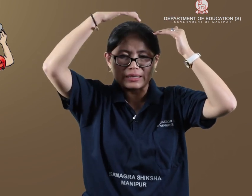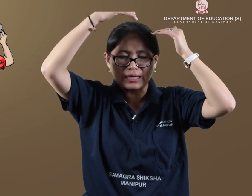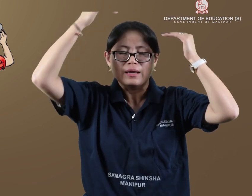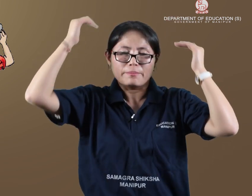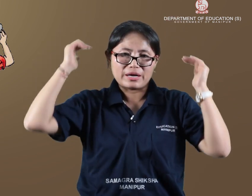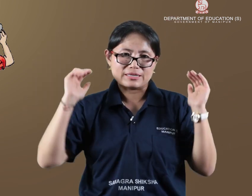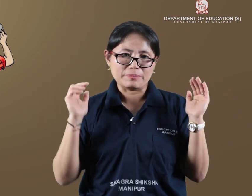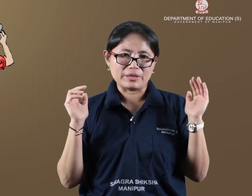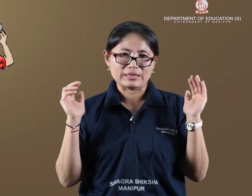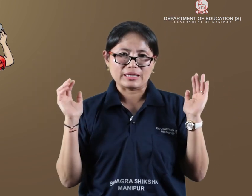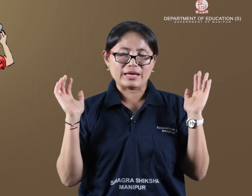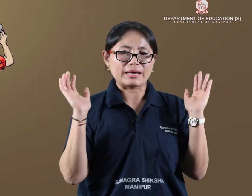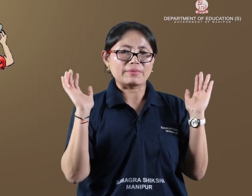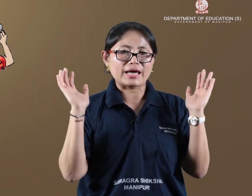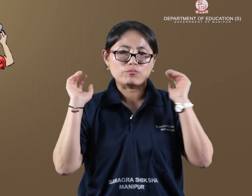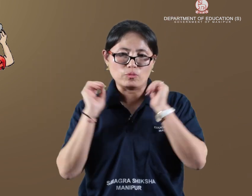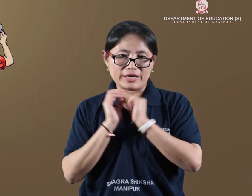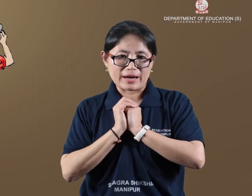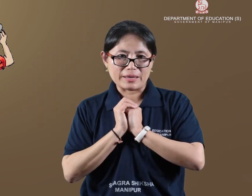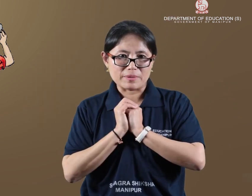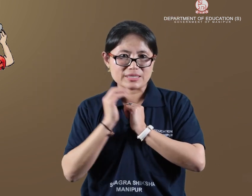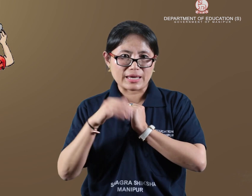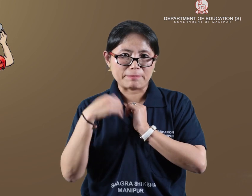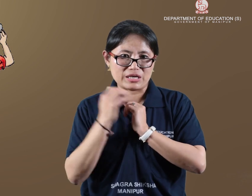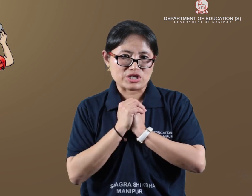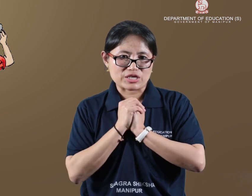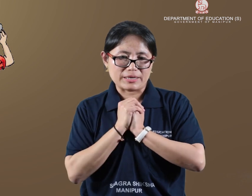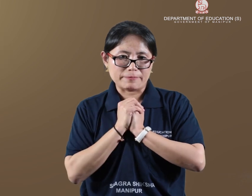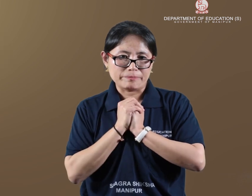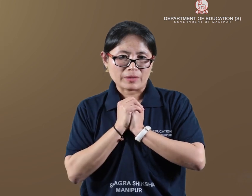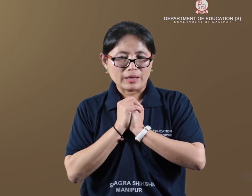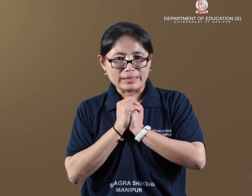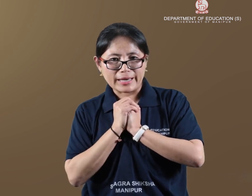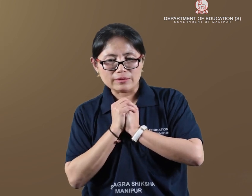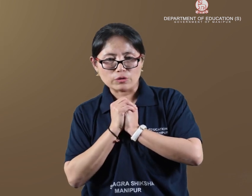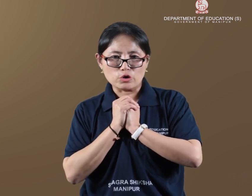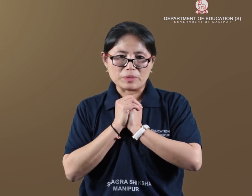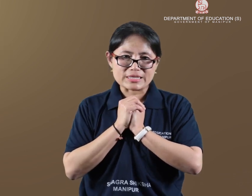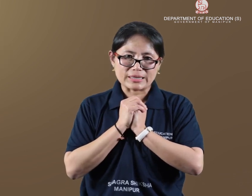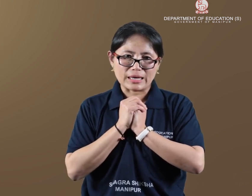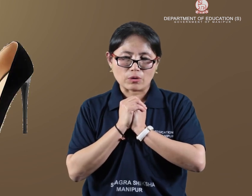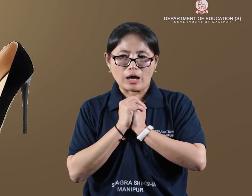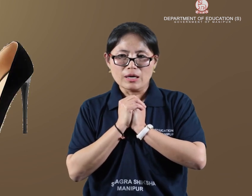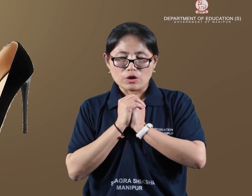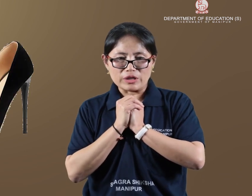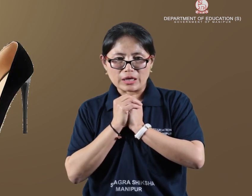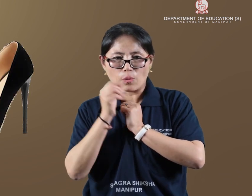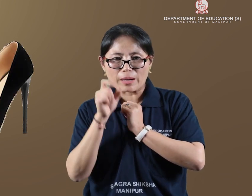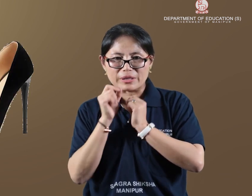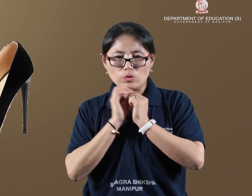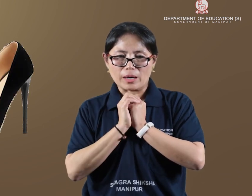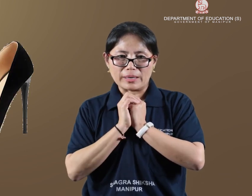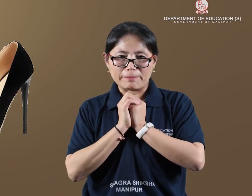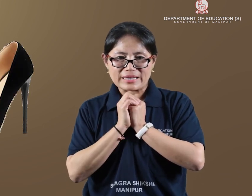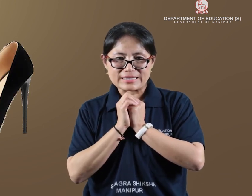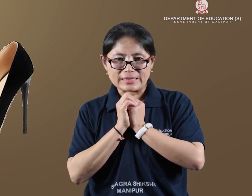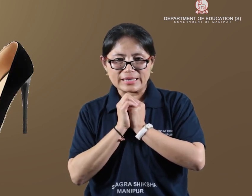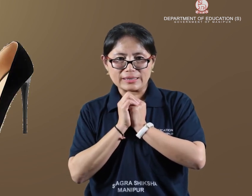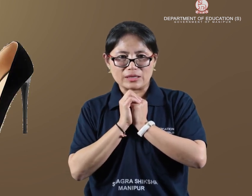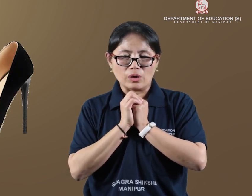na pressure pi lagta na ina yam line pu ba yan na ba si application ne then koi nu pi sing da ko khuning awang bi tonga ba pencil hill ka do